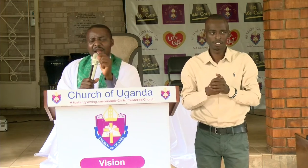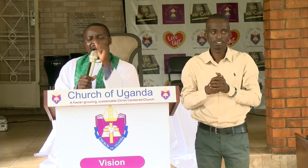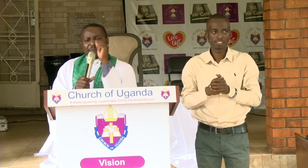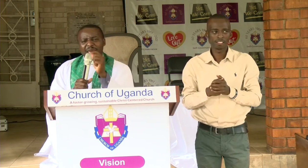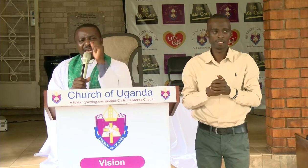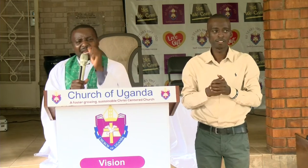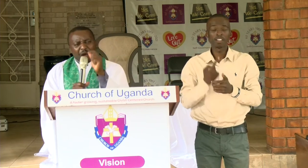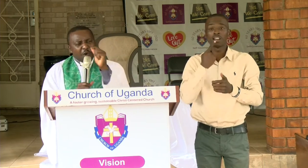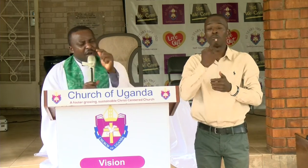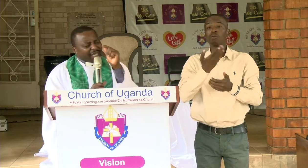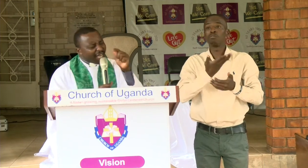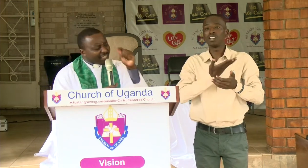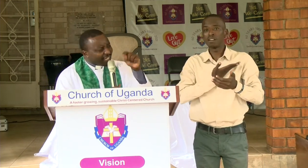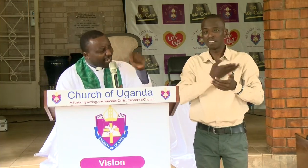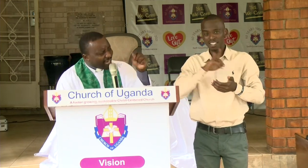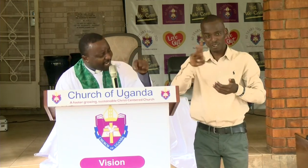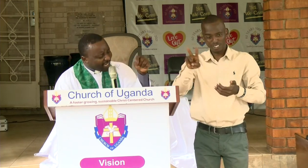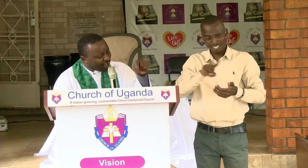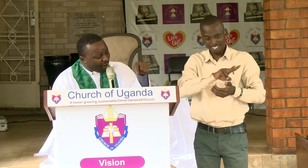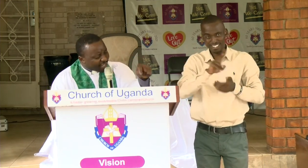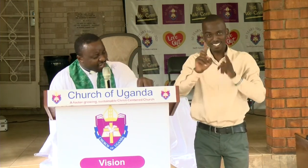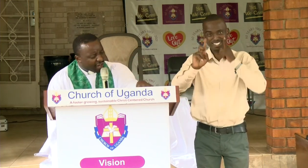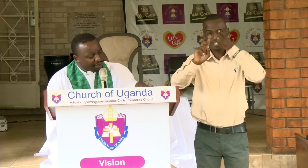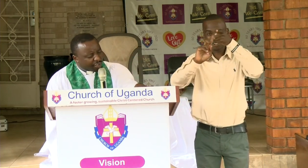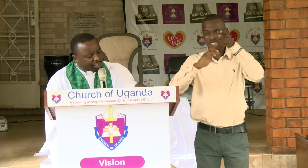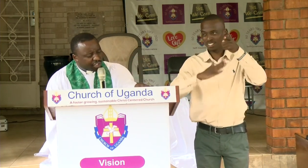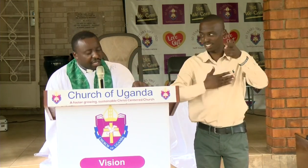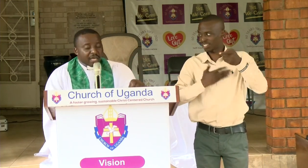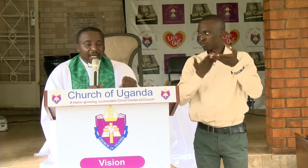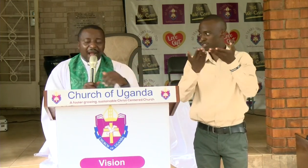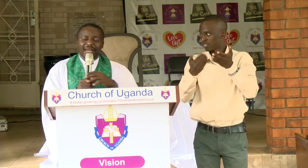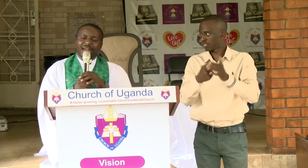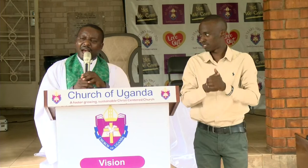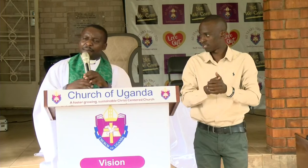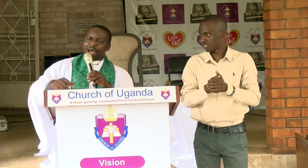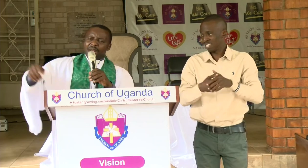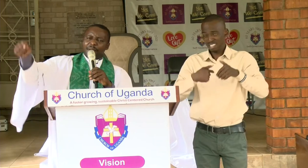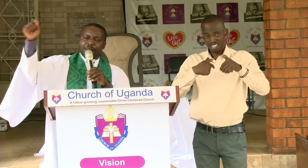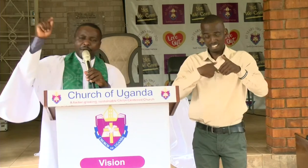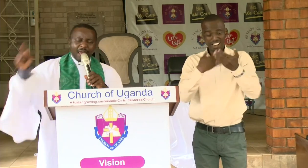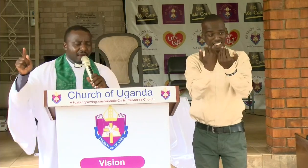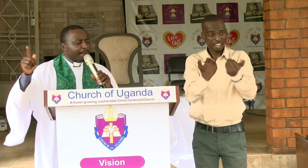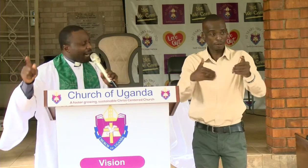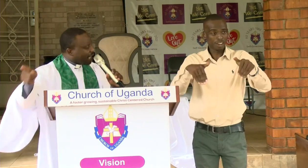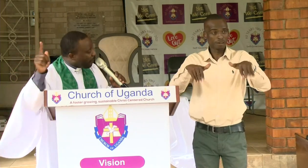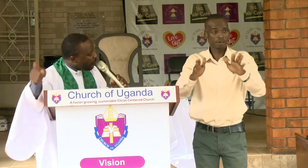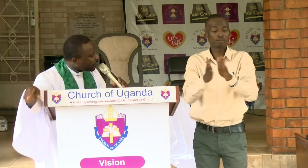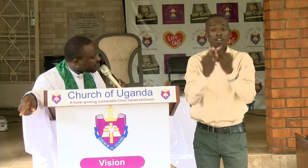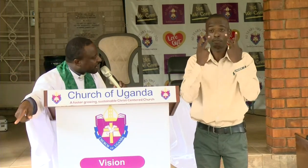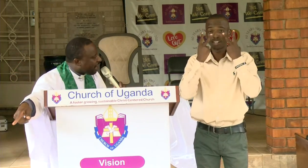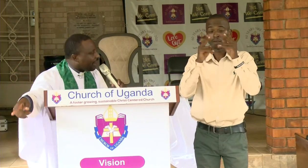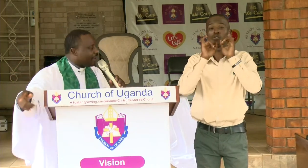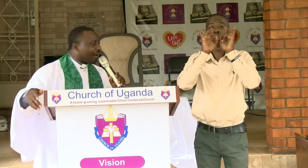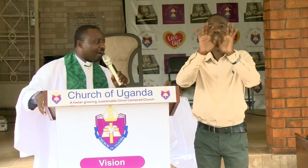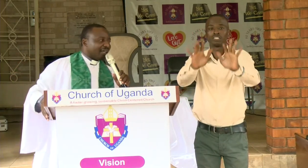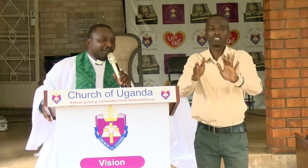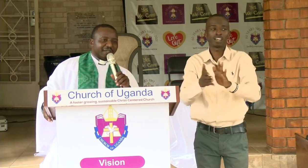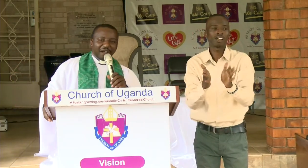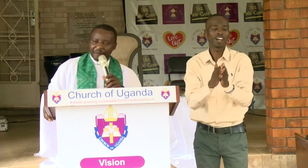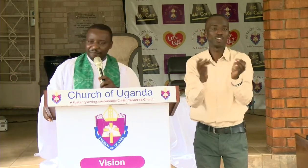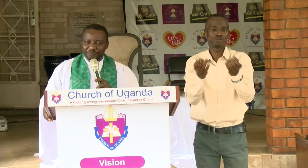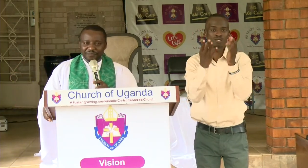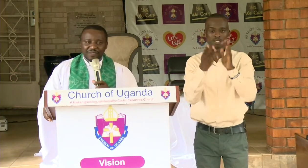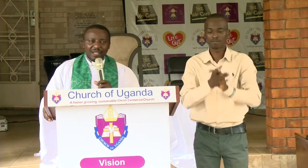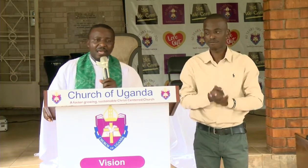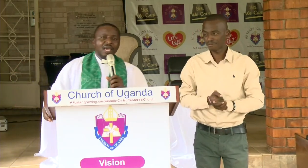bwe munabera wonge kigendererwa kyange bwe kiri kale n'abaana bamwe balira b'omukisa.